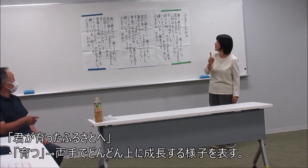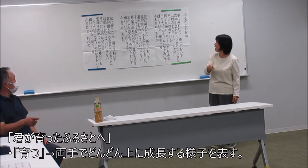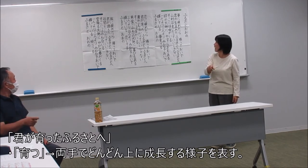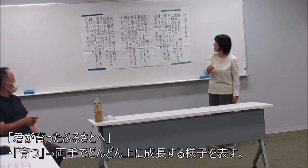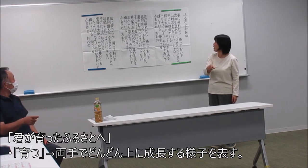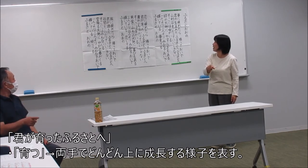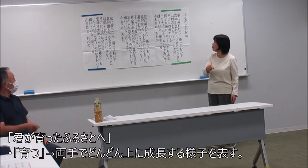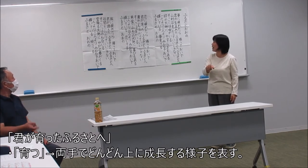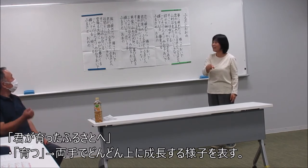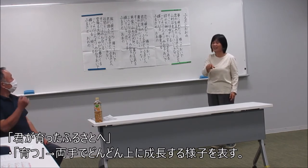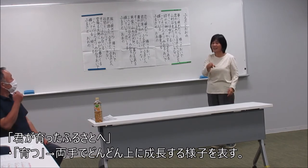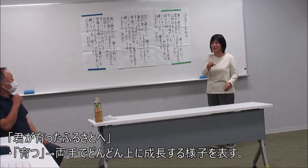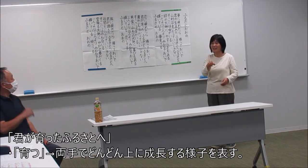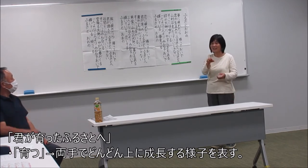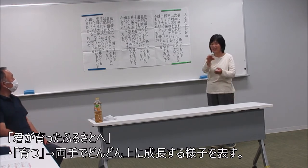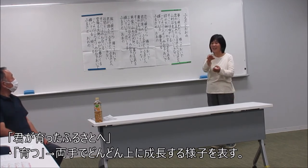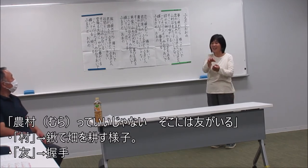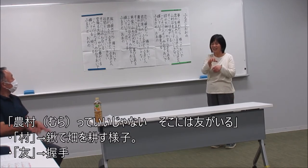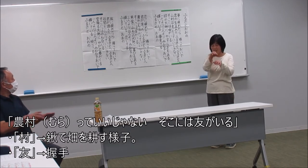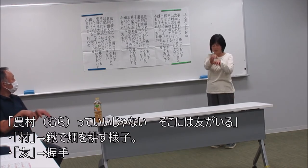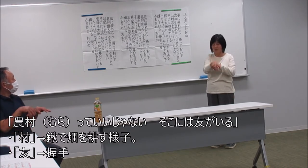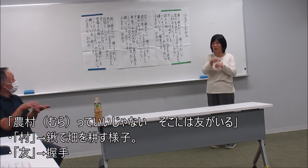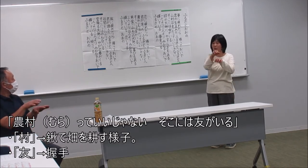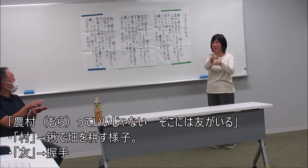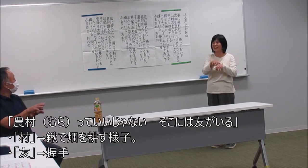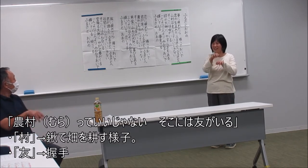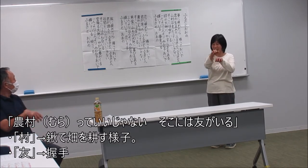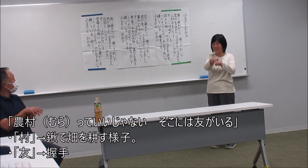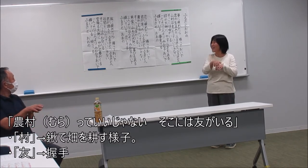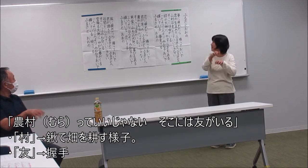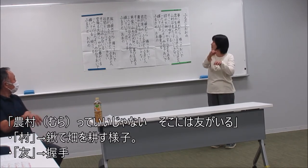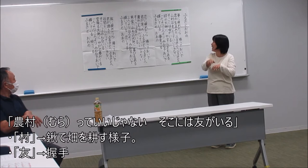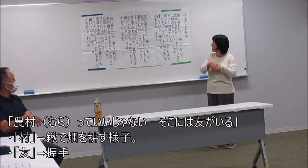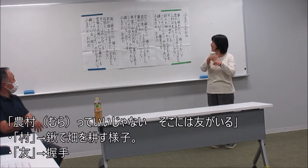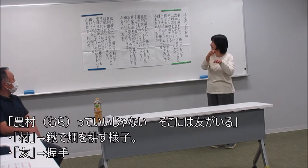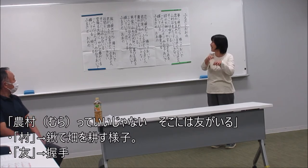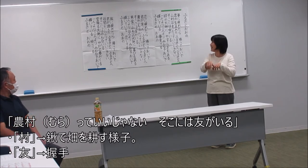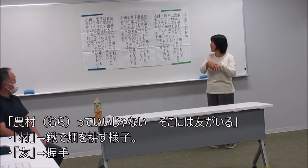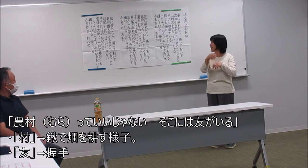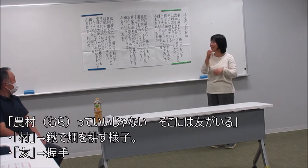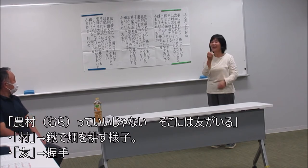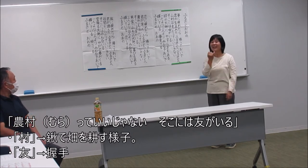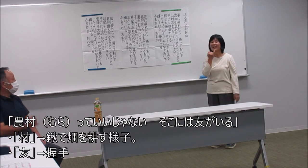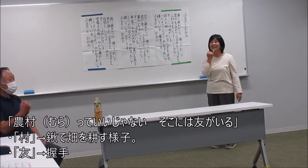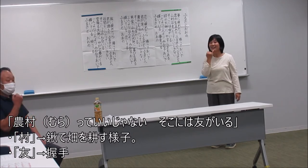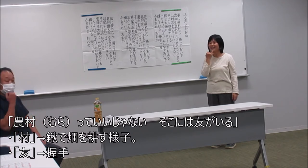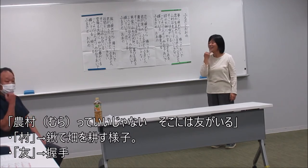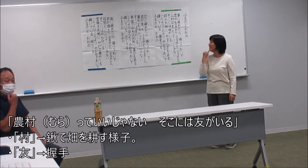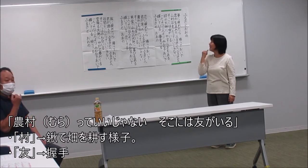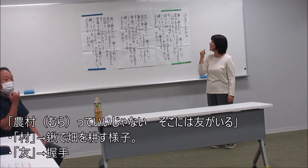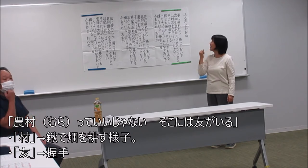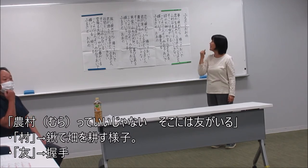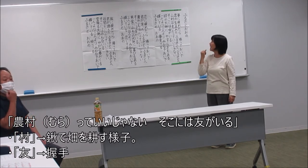へ 村だって今さっきね農業です、ね、村だってい いじゃ